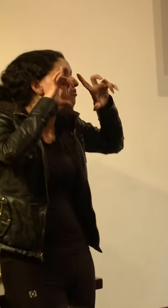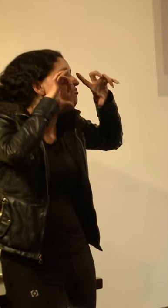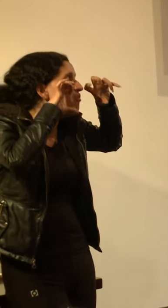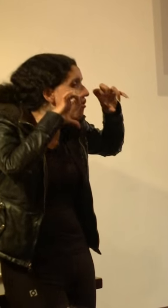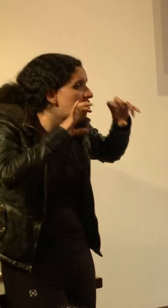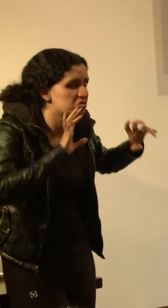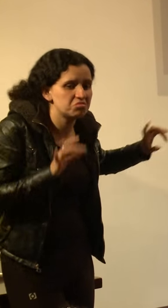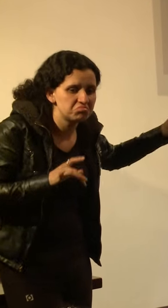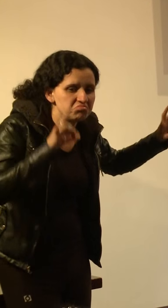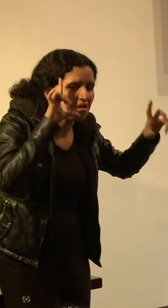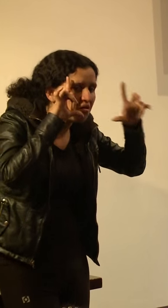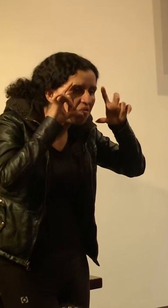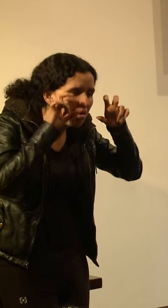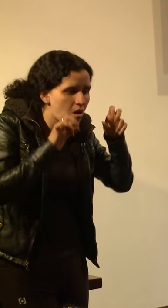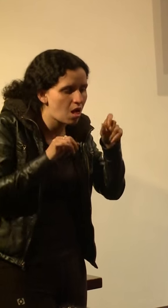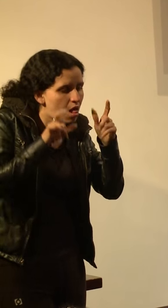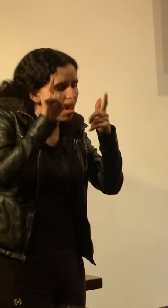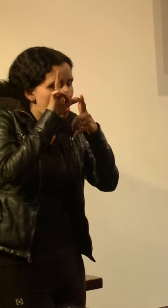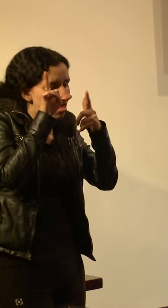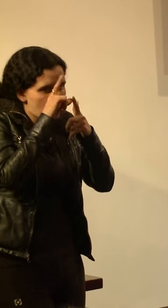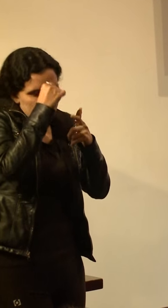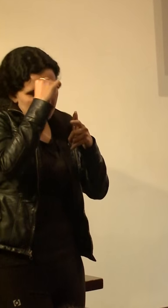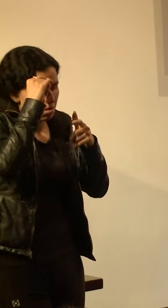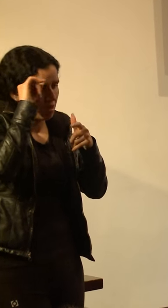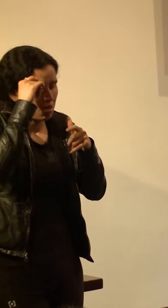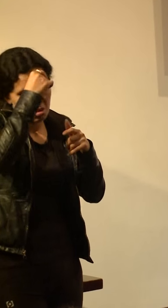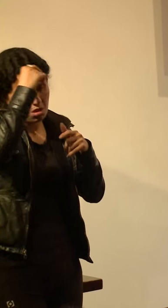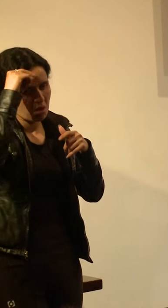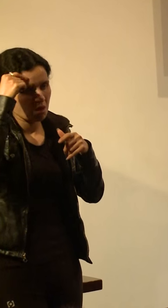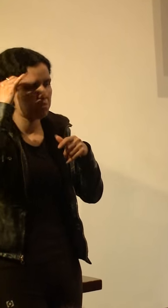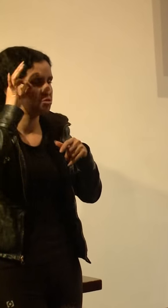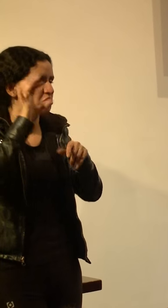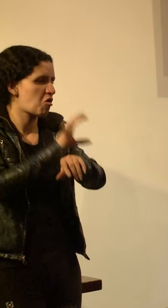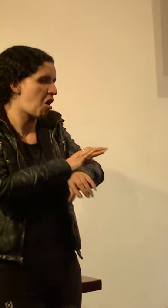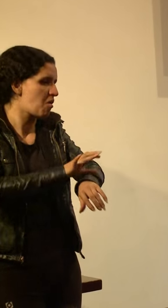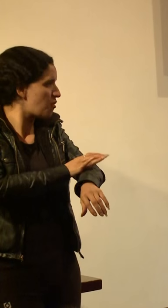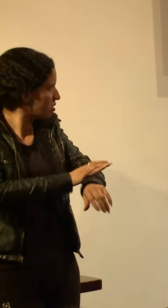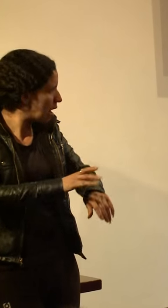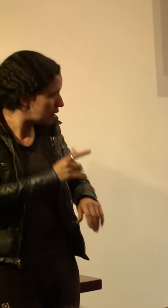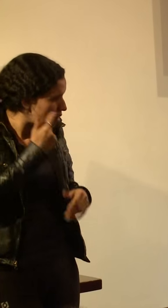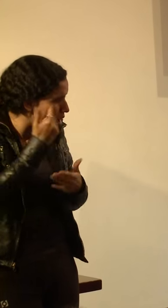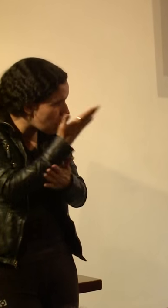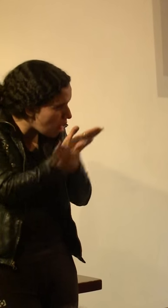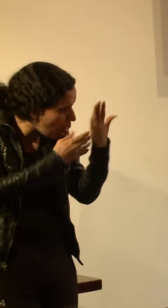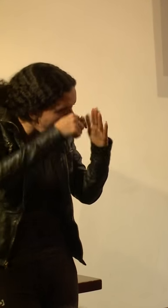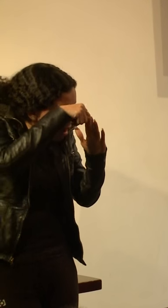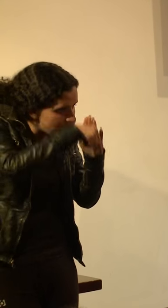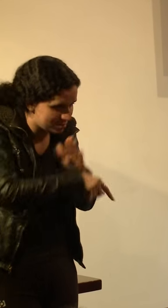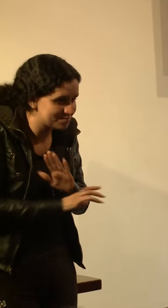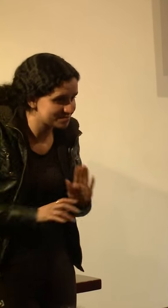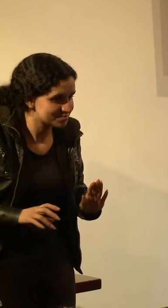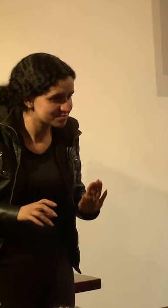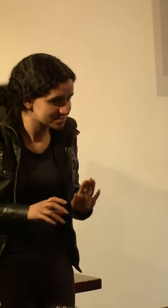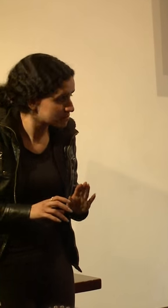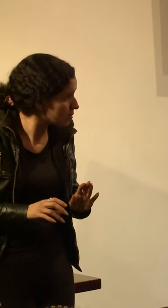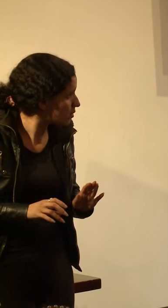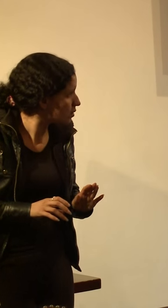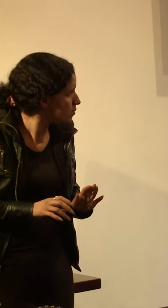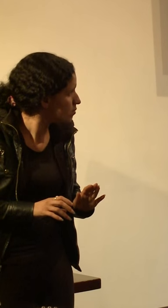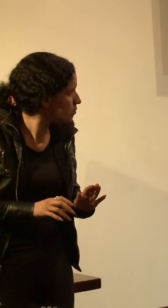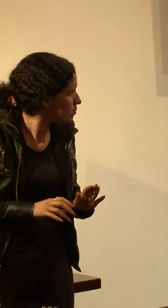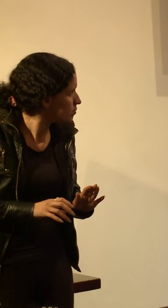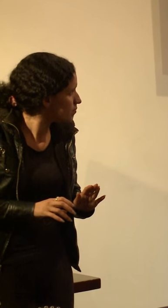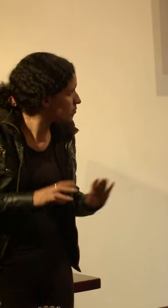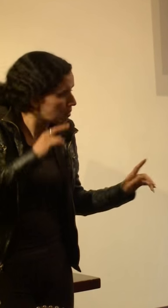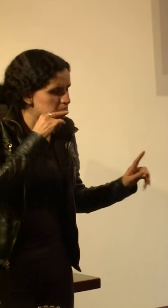tiene escritas unas letras en el rostro, probablemente lo hicieron con un computador. O sea, podría empezar y podría rastrearlo, ¿cierto? Seguramente podría ser